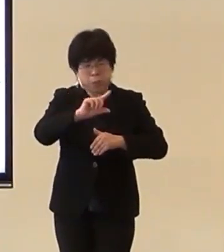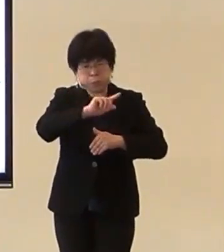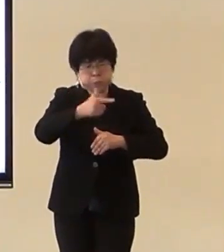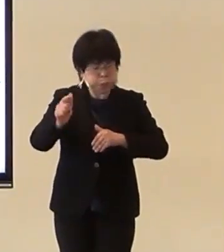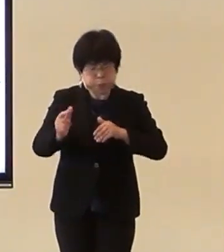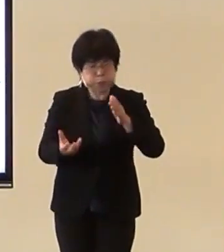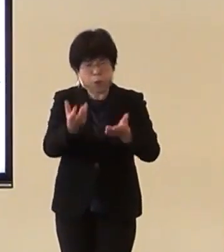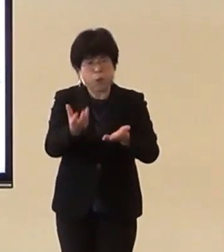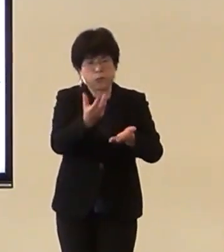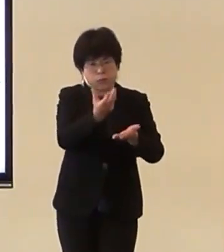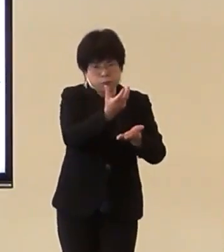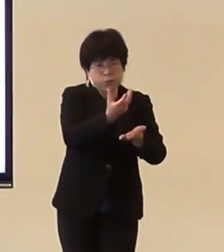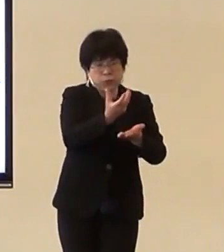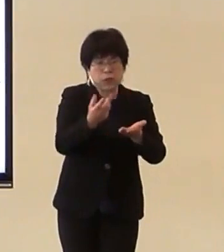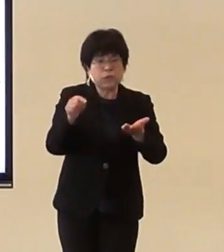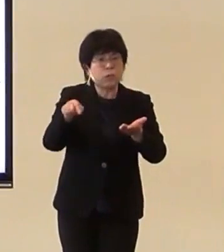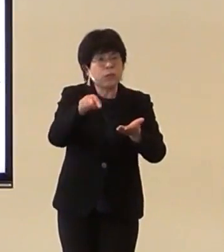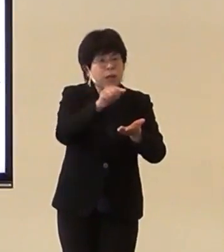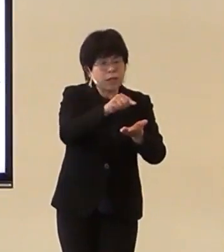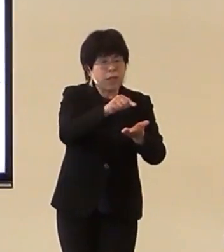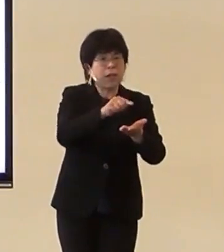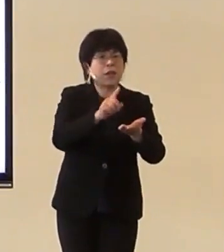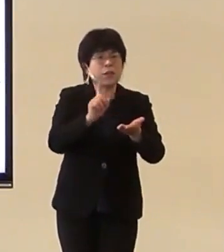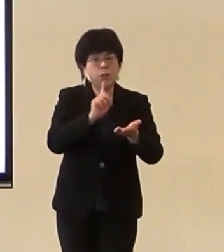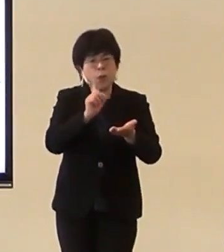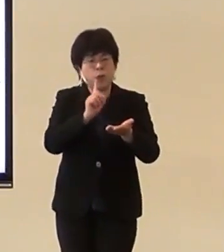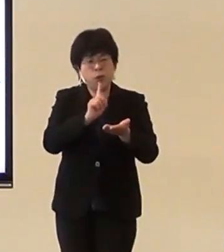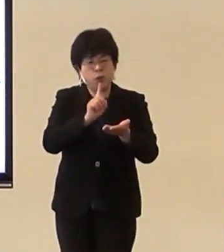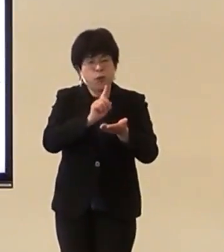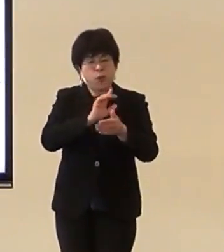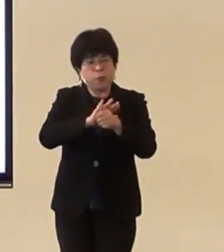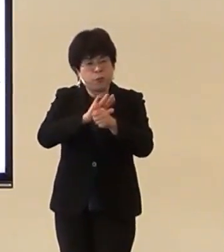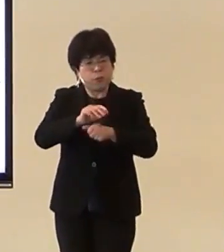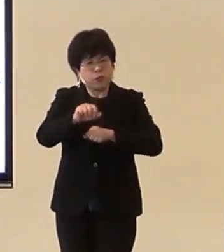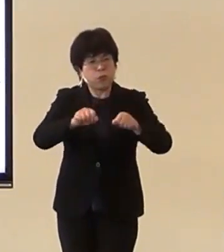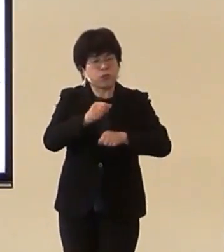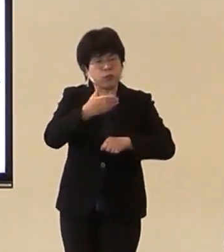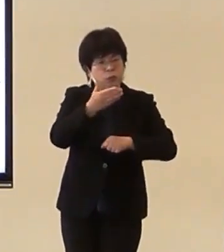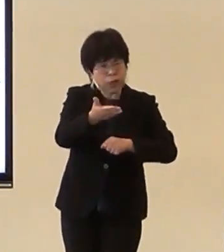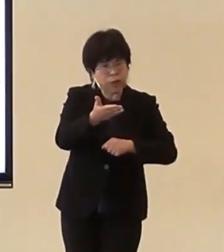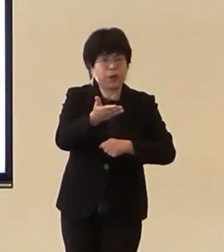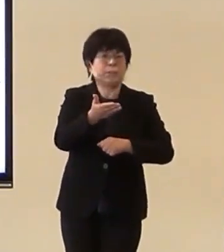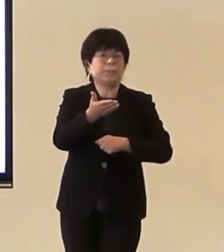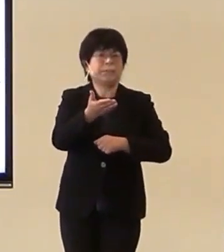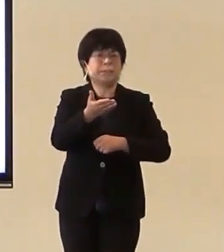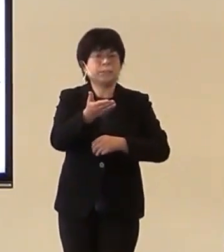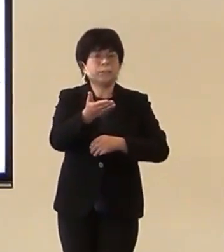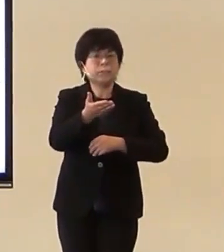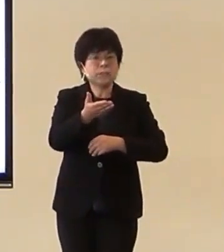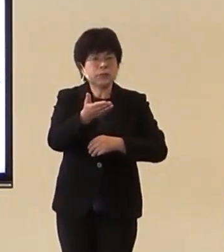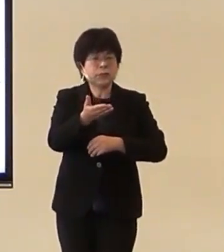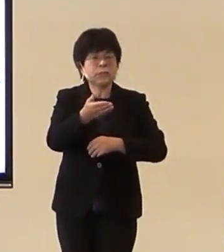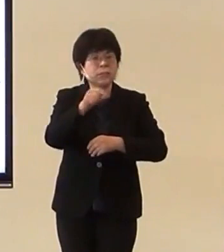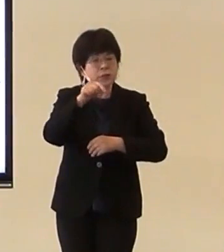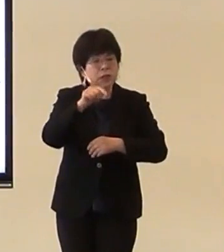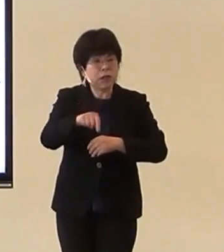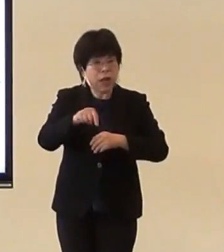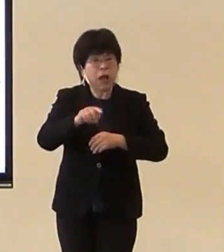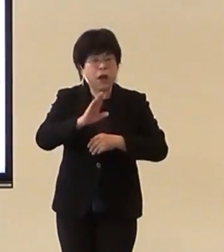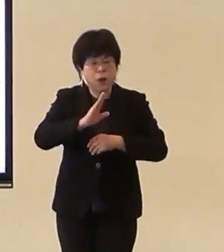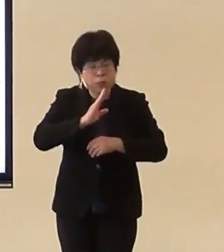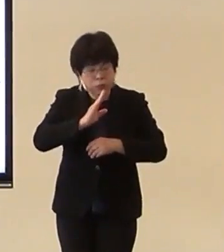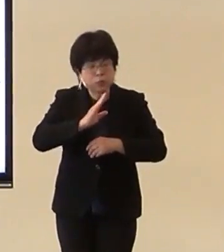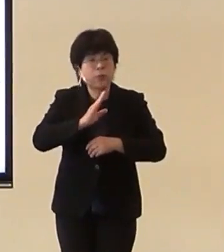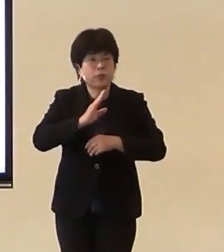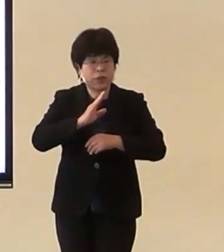前提の中でどうやって動きますか。ここはやはりある意味では異常事態でワクチンを打